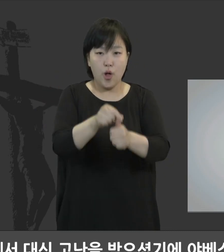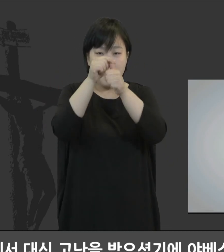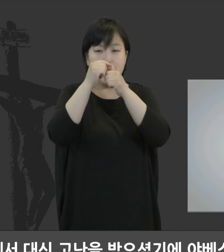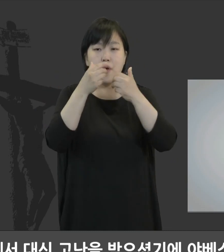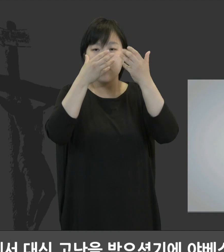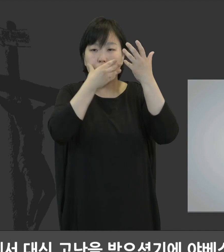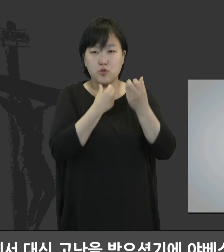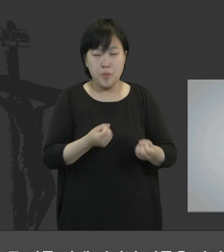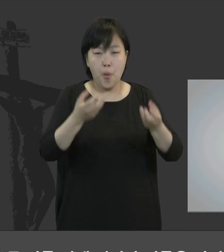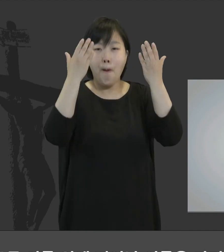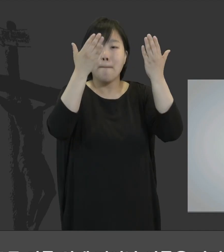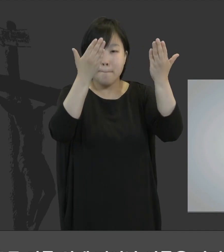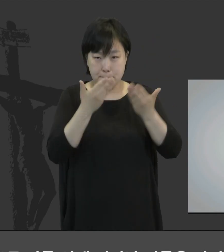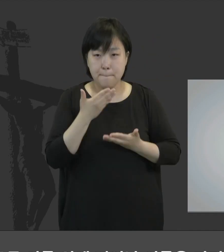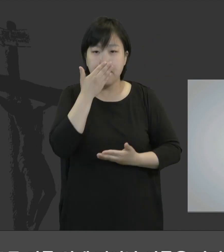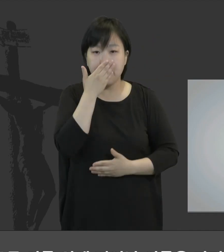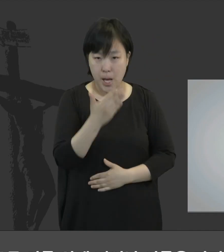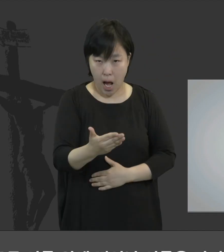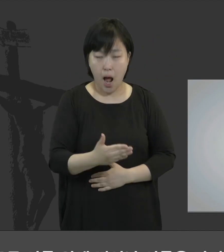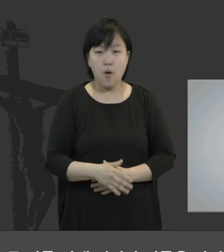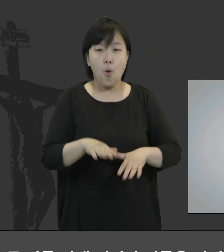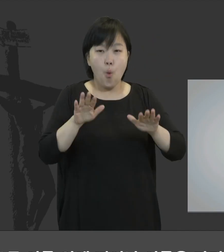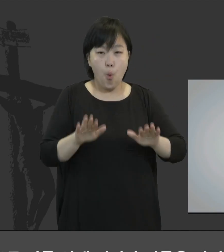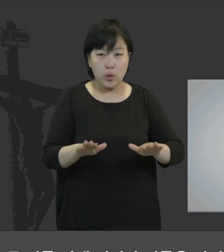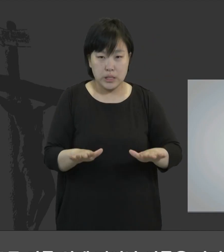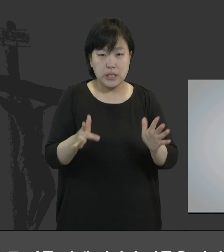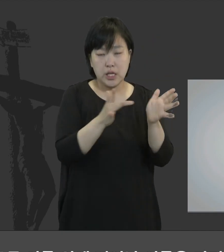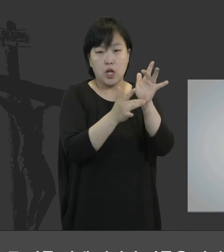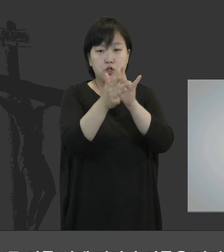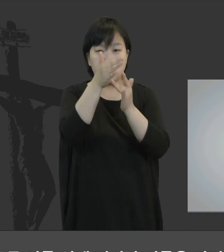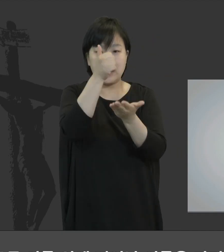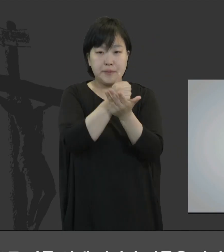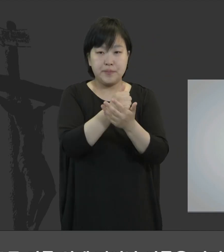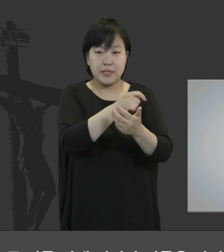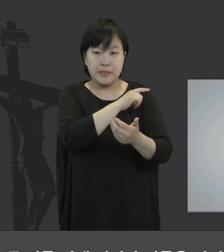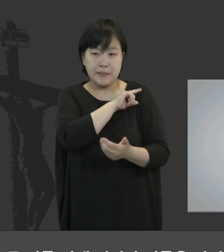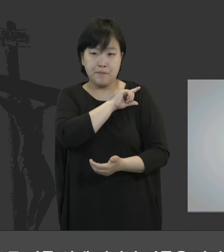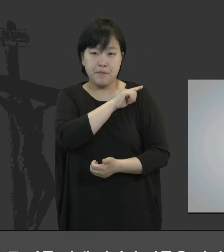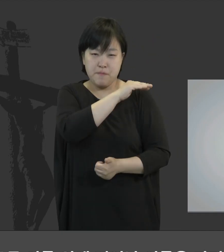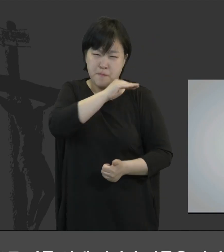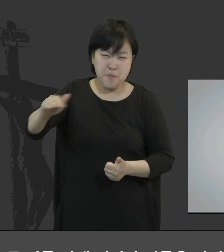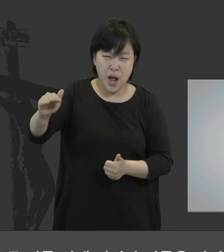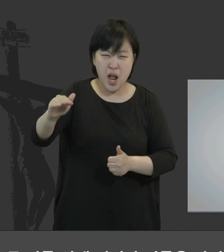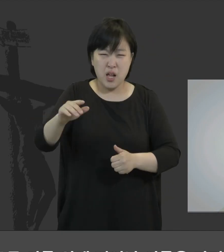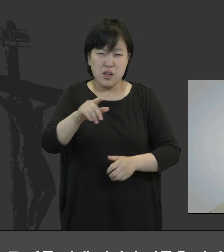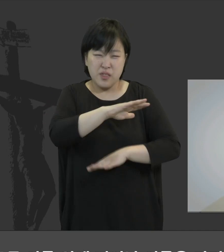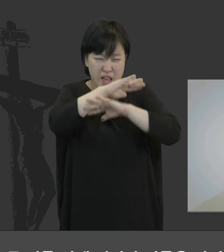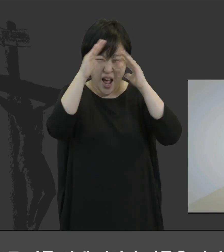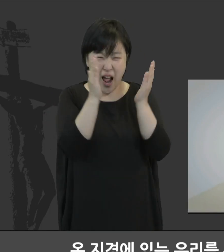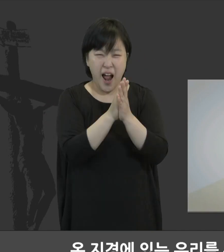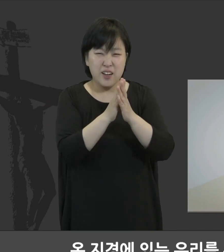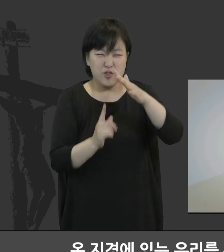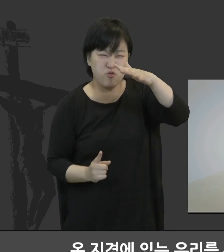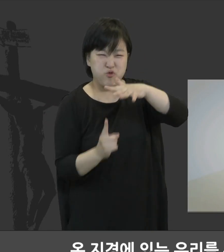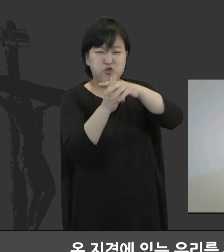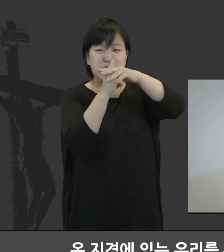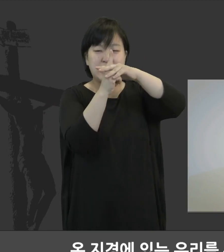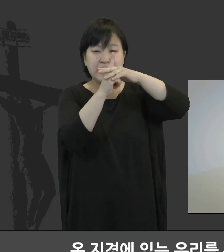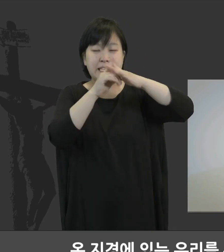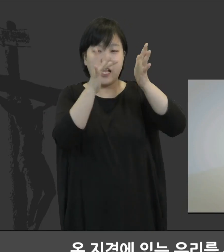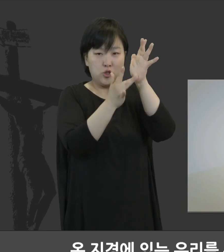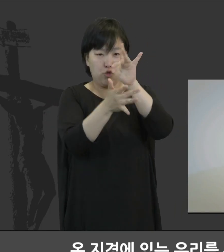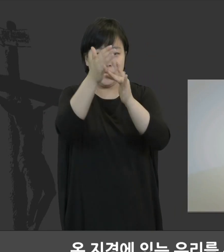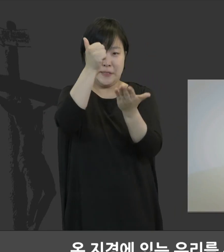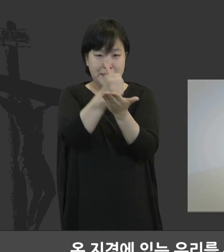되었습니다. 이제 모든 이름 위에 뛰어난 이름을 가지신 부활하신 예수님께서는 온 지경에 있는